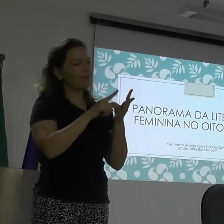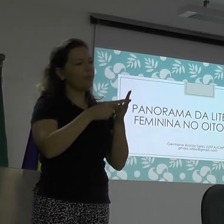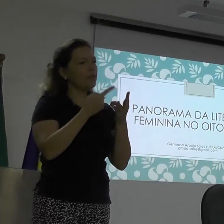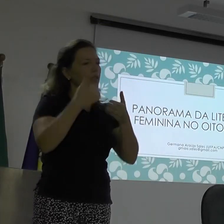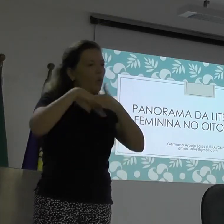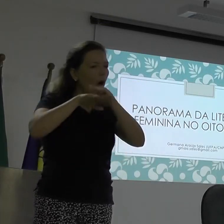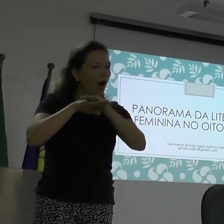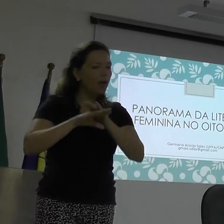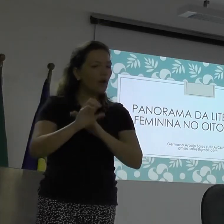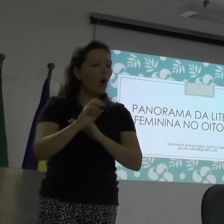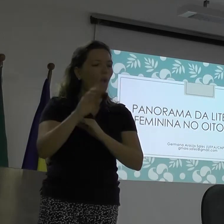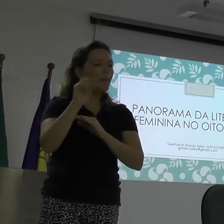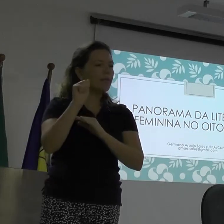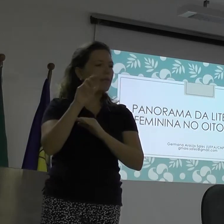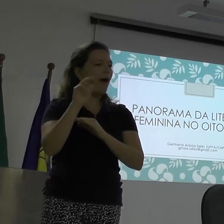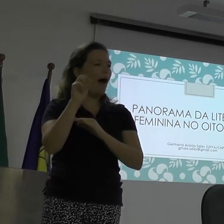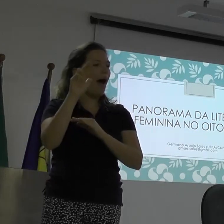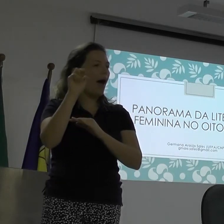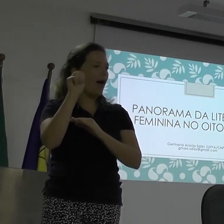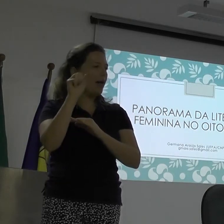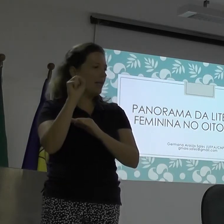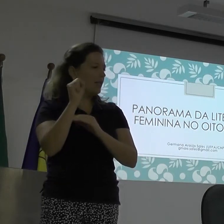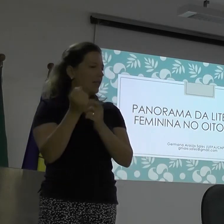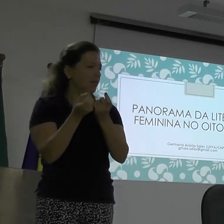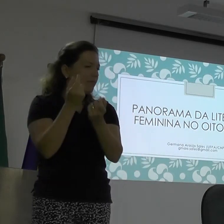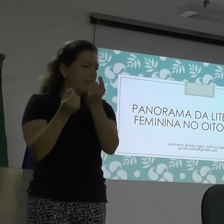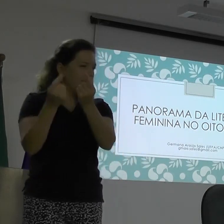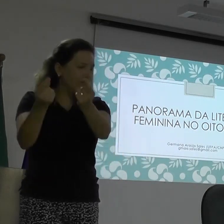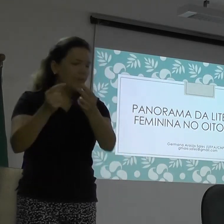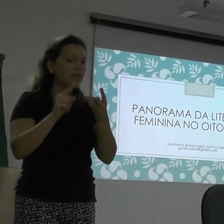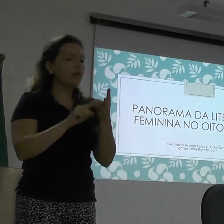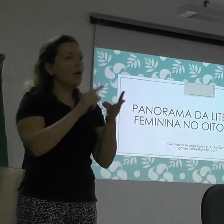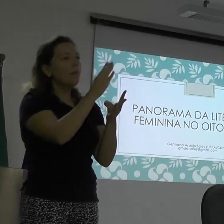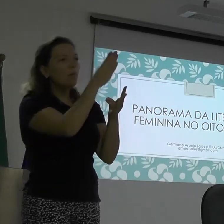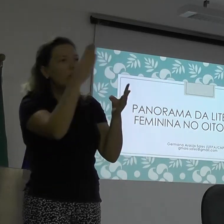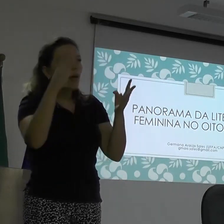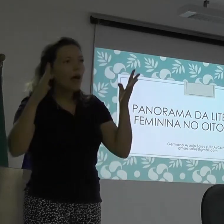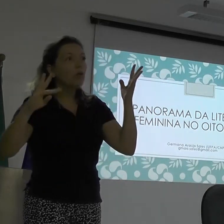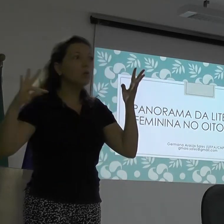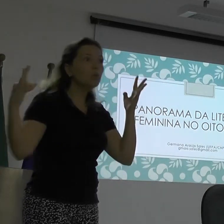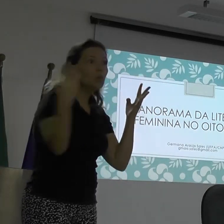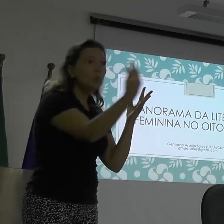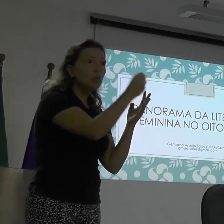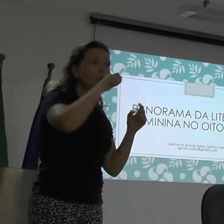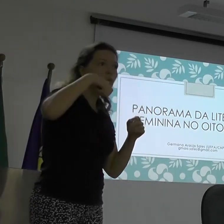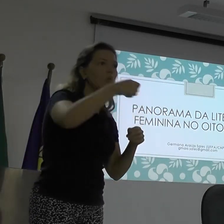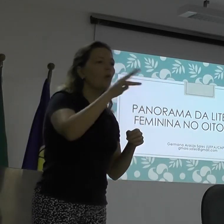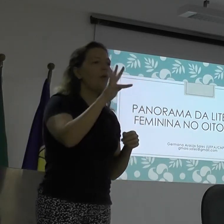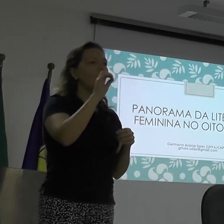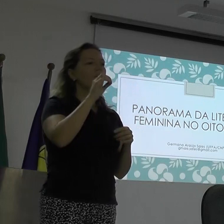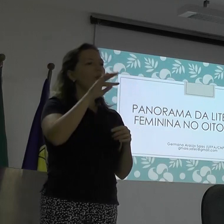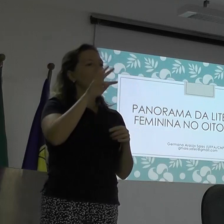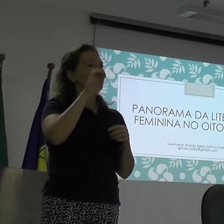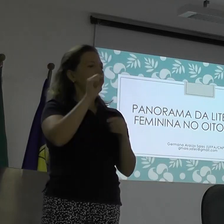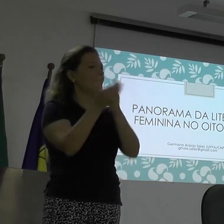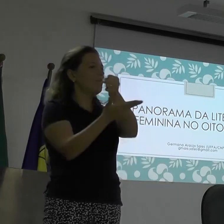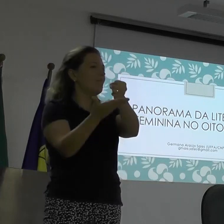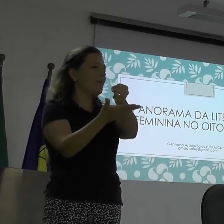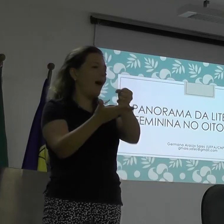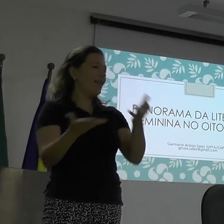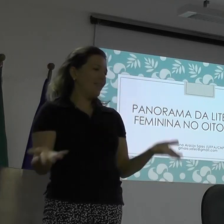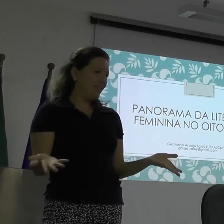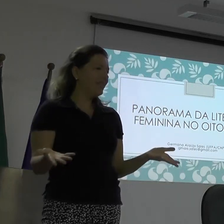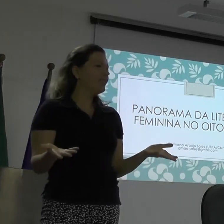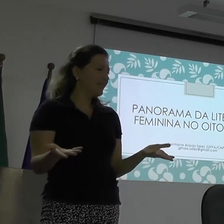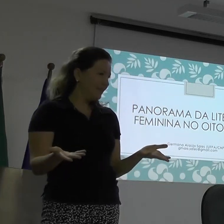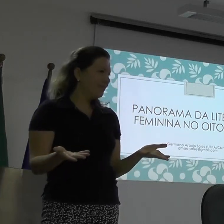obras raras, as bibliotecas particulares, tudo isso constitui fontes primárias. Agora, na minha